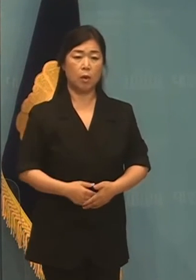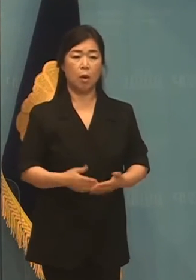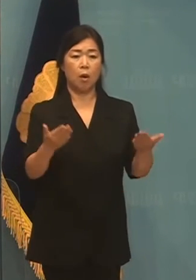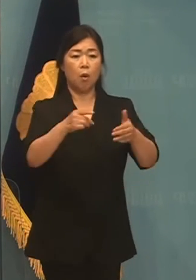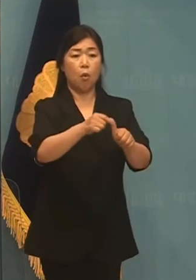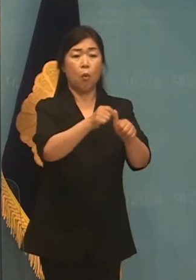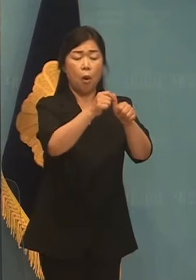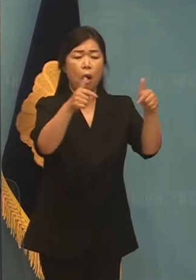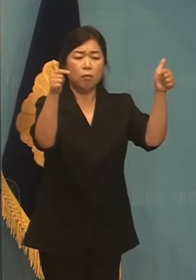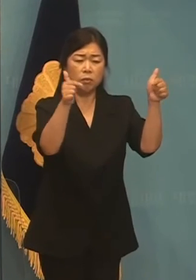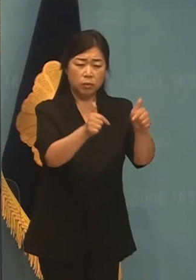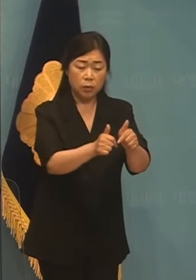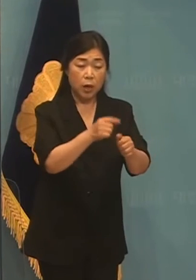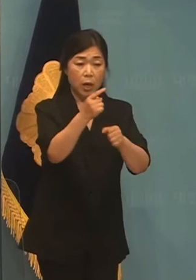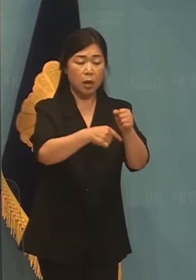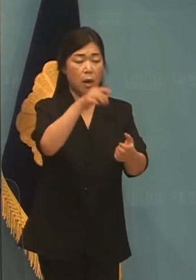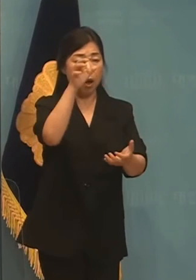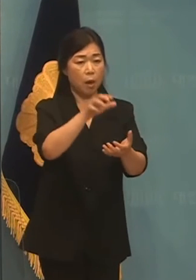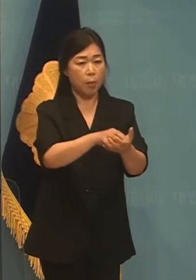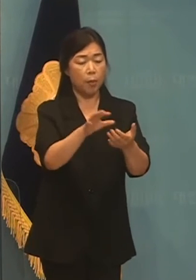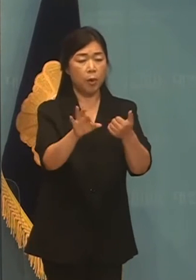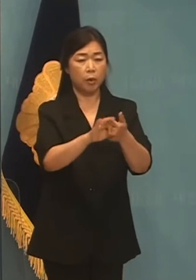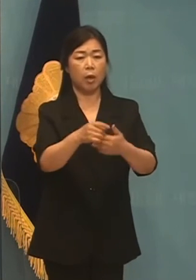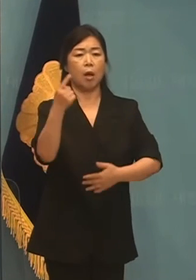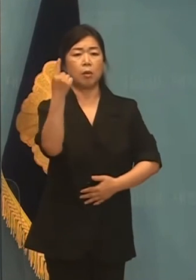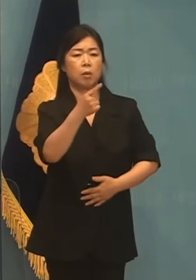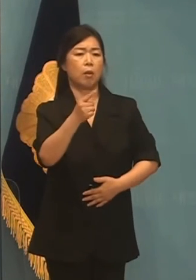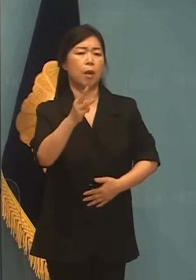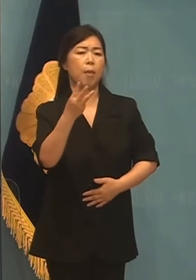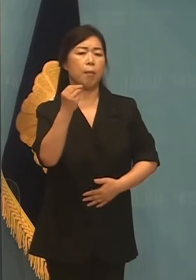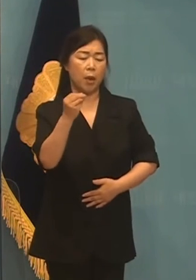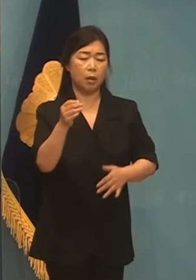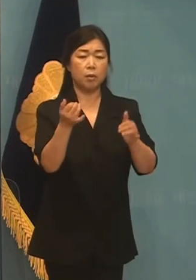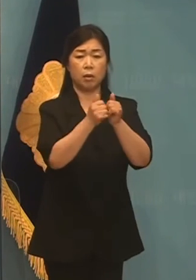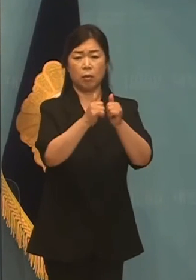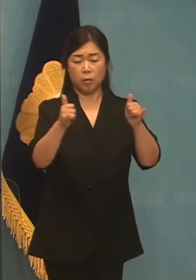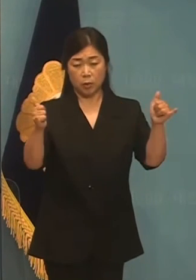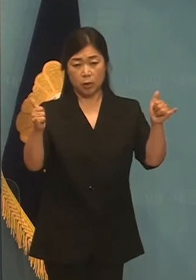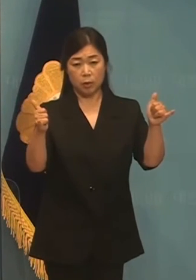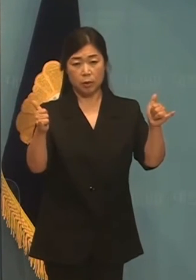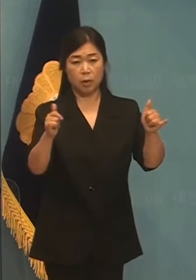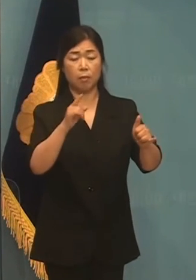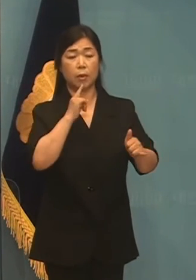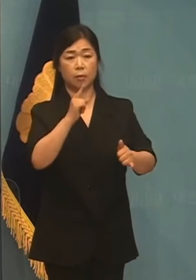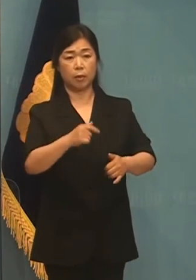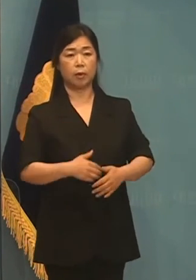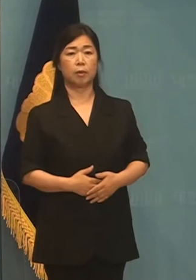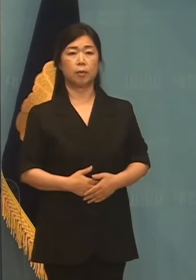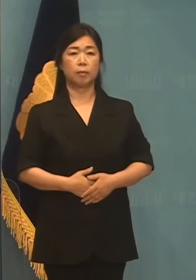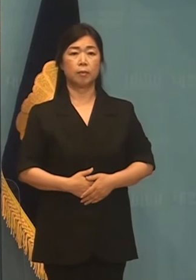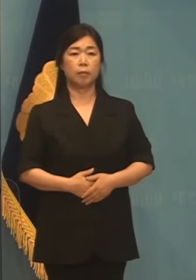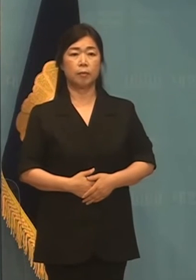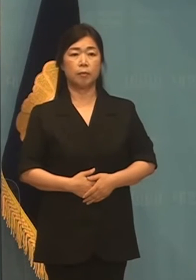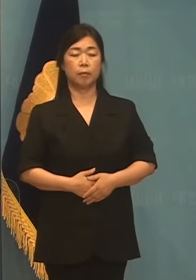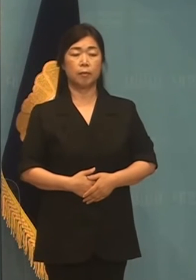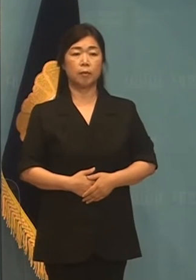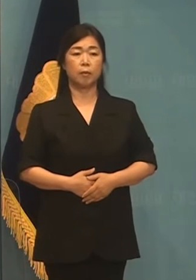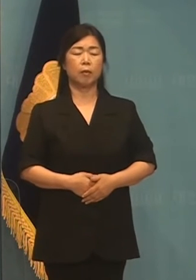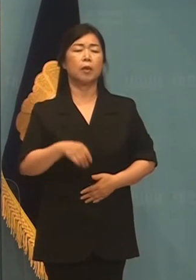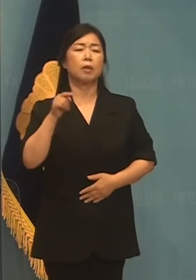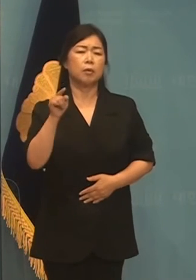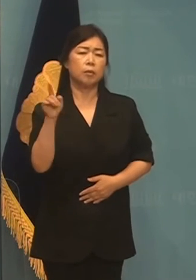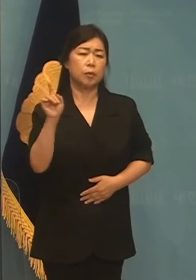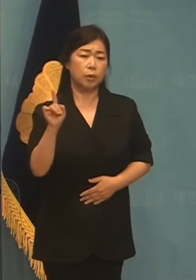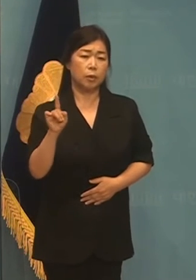감소는 연 인원 1,300만 명에 달할 것이라고 합니다.